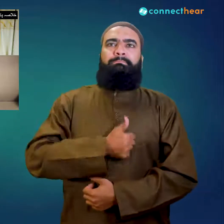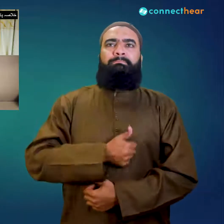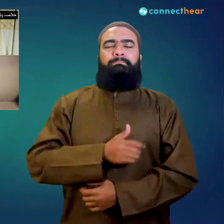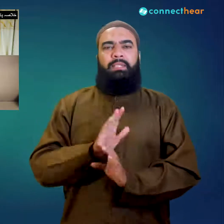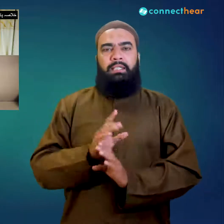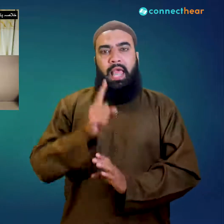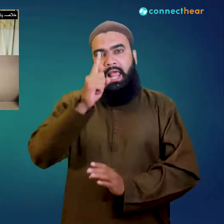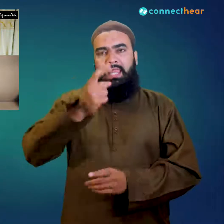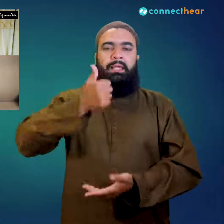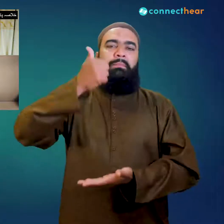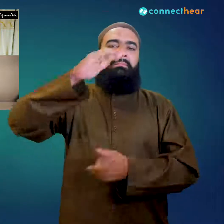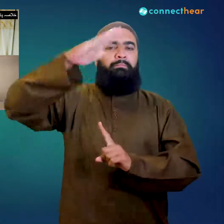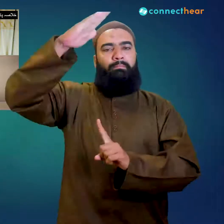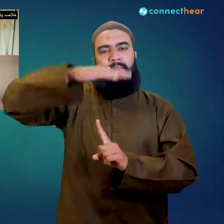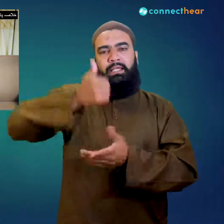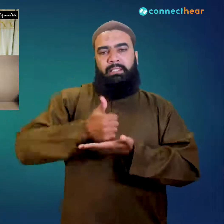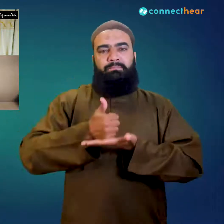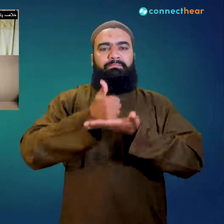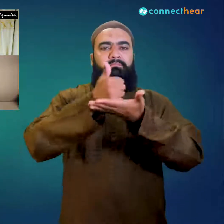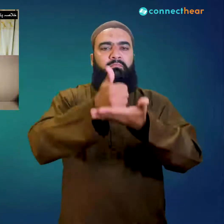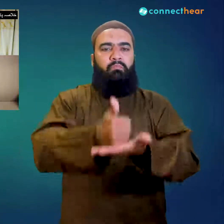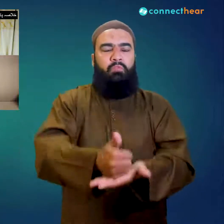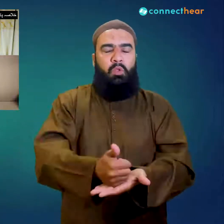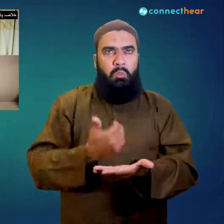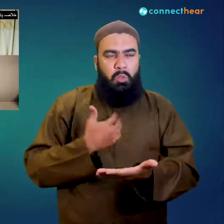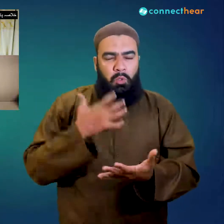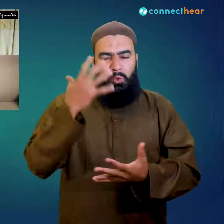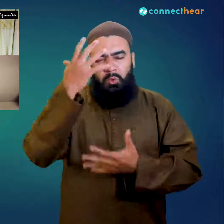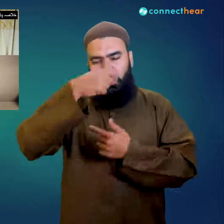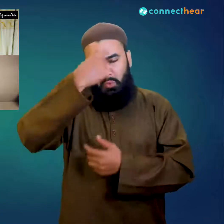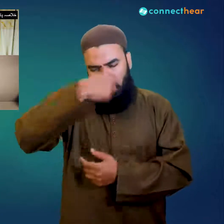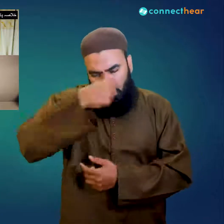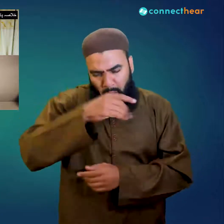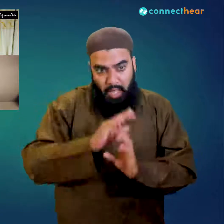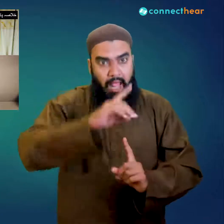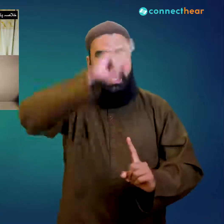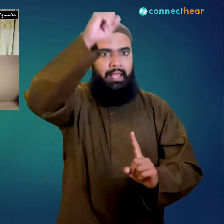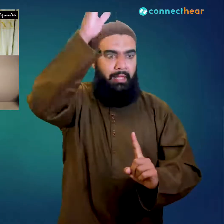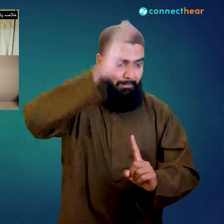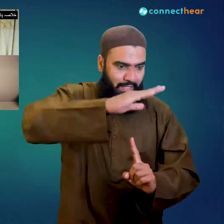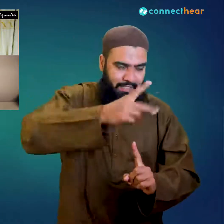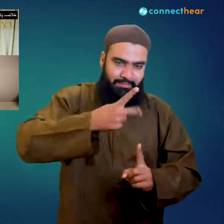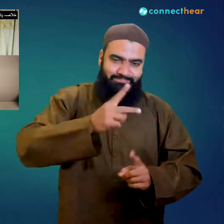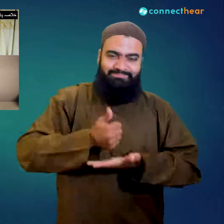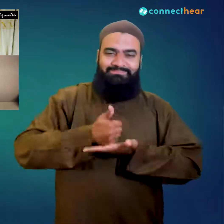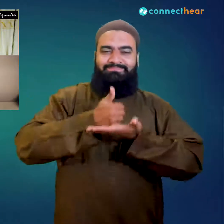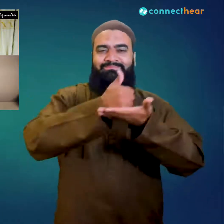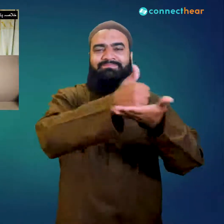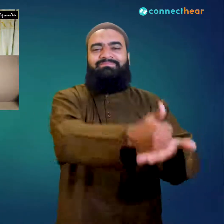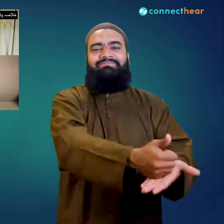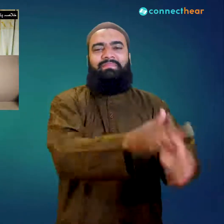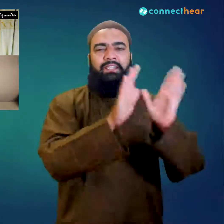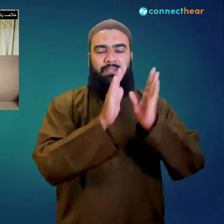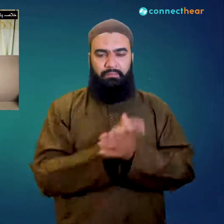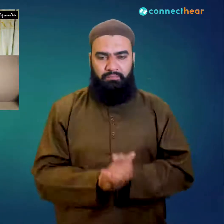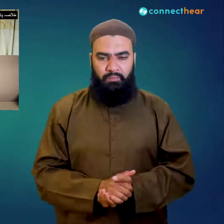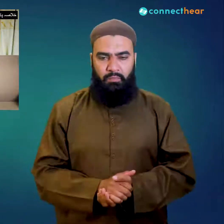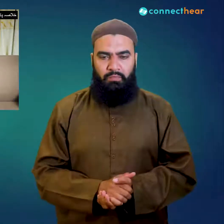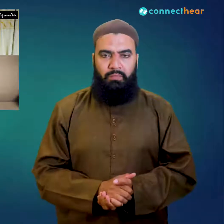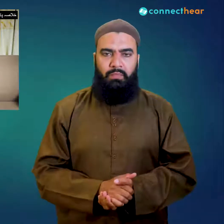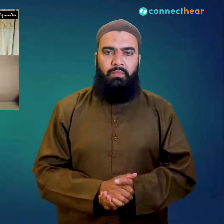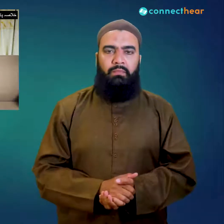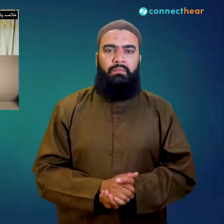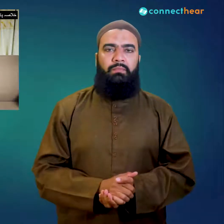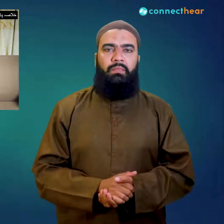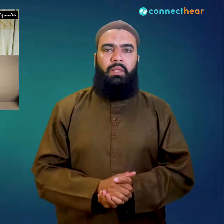لیا اور اللہ کی مدد و نصرت کی طرف اس نے نظر کر لی، تو پھر اللہ کی مدد و نصرت پھر اس کے ساتھ ہوتی ہے۔